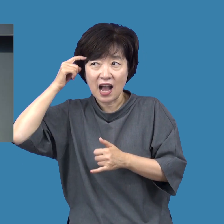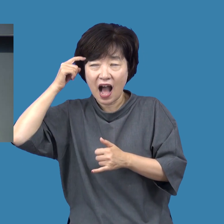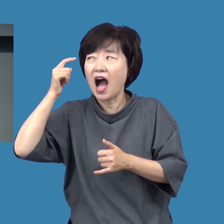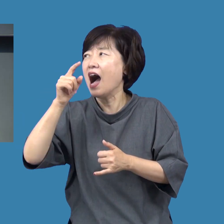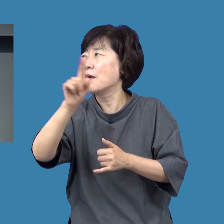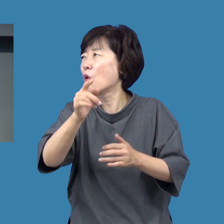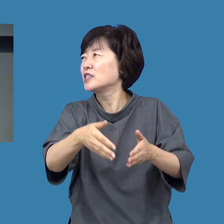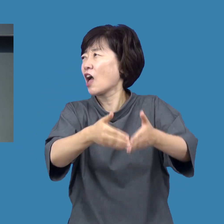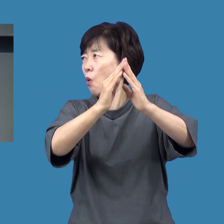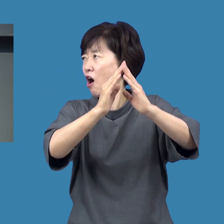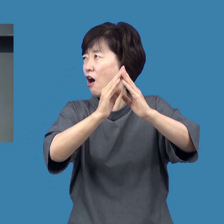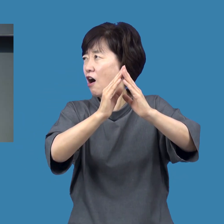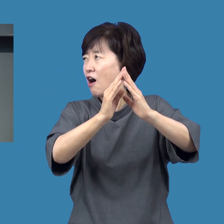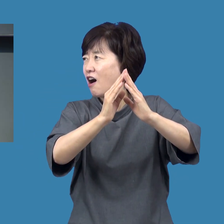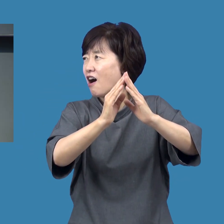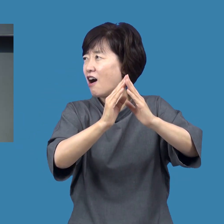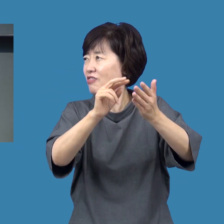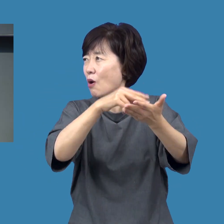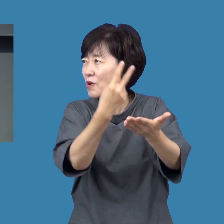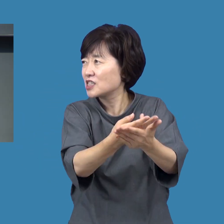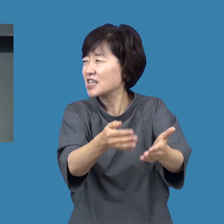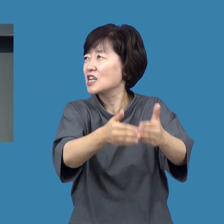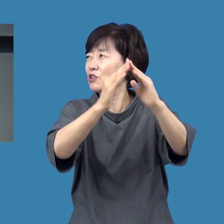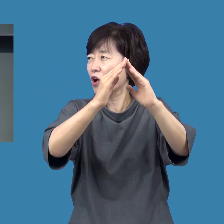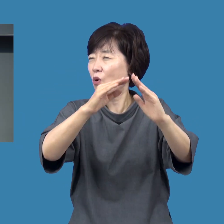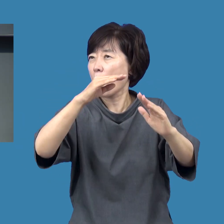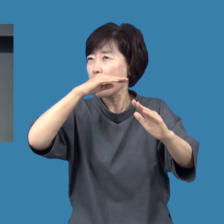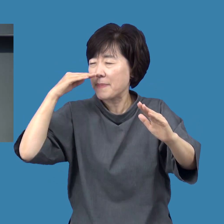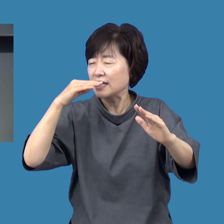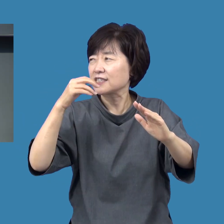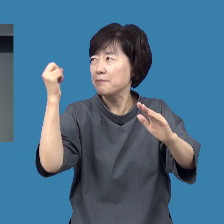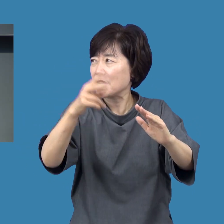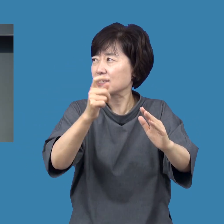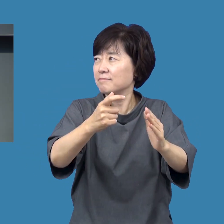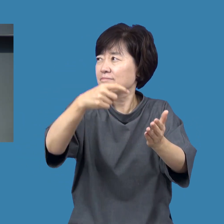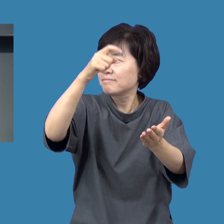거야. 뭔가 넘어져 있던 게 일어서고 흐물흐물하게 탄탄히 서고